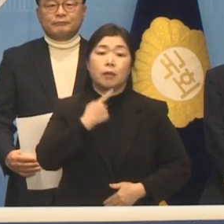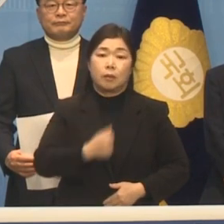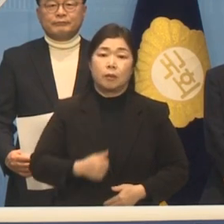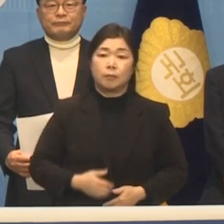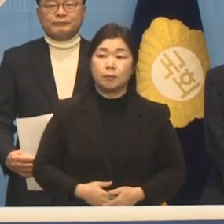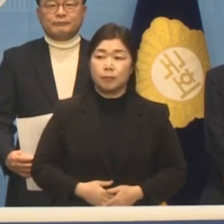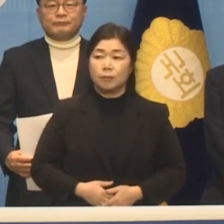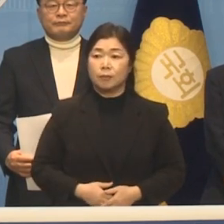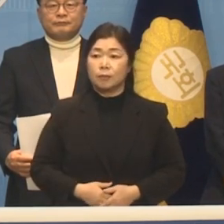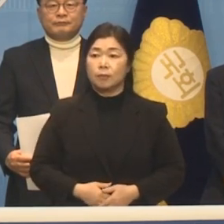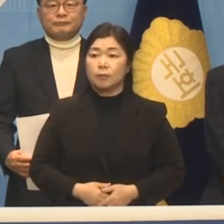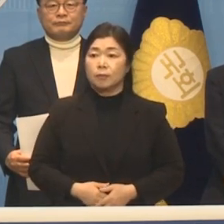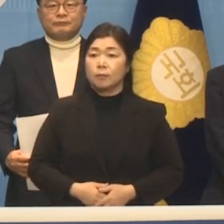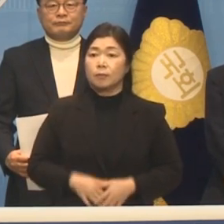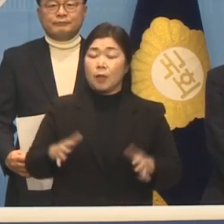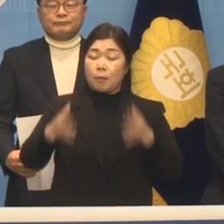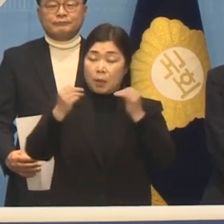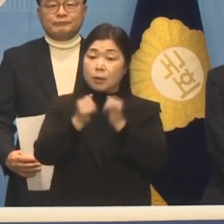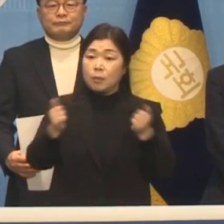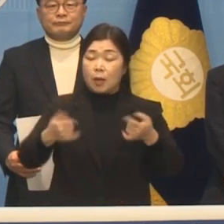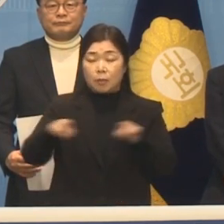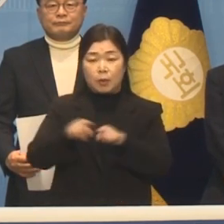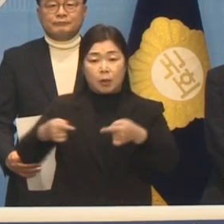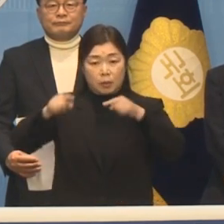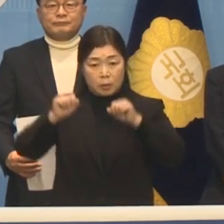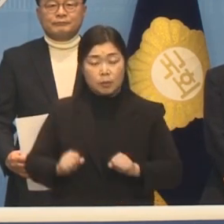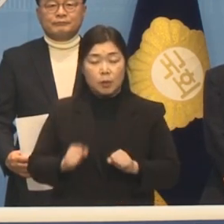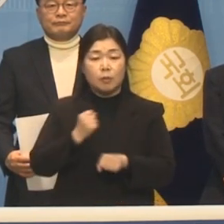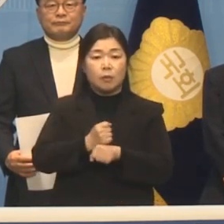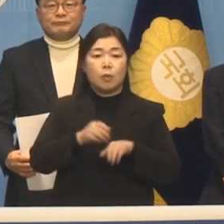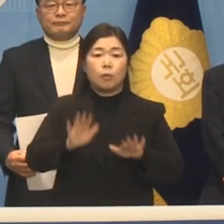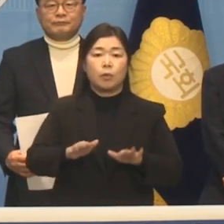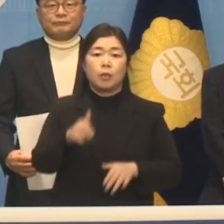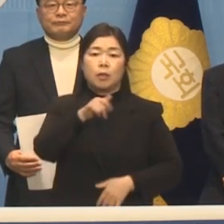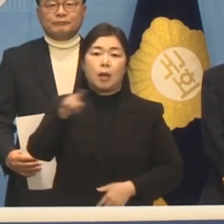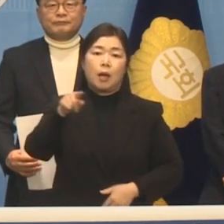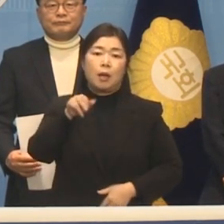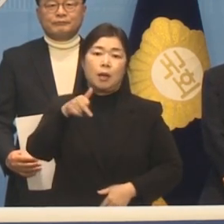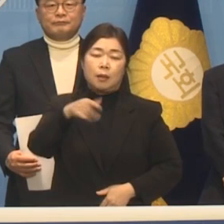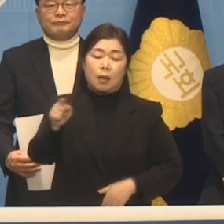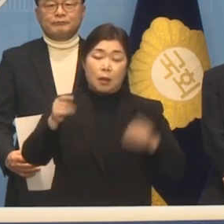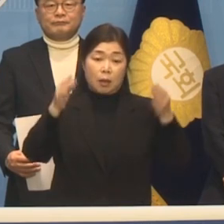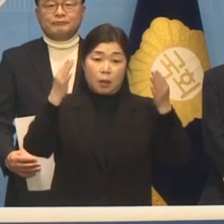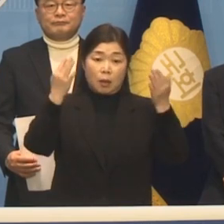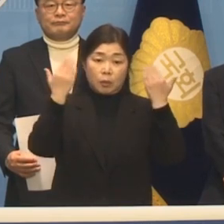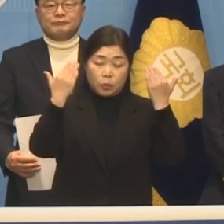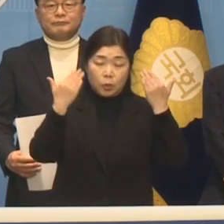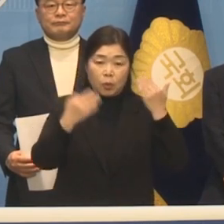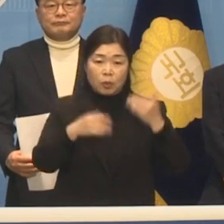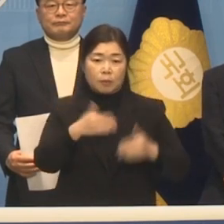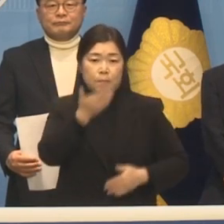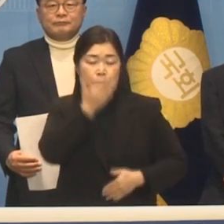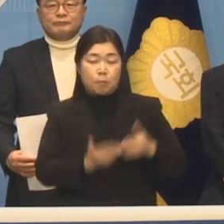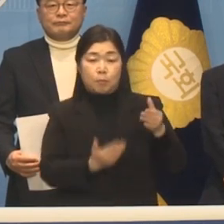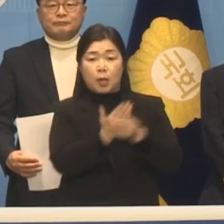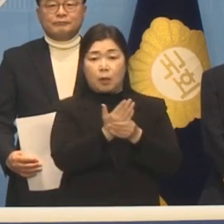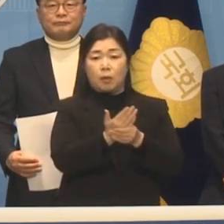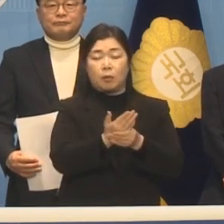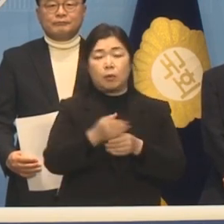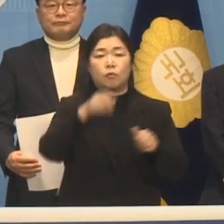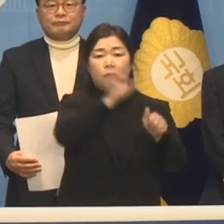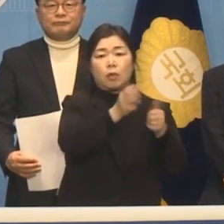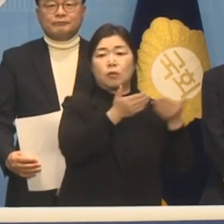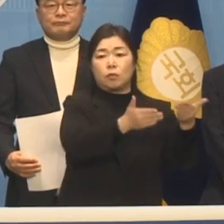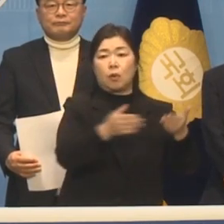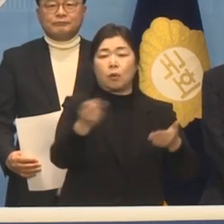김혜민이라고 합니다. 그래서 이 많은 분들이 함께 하셔서 이번 카이스트 입틀막 사태를 규탄하고 그리고 반드시 R&D